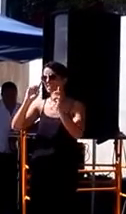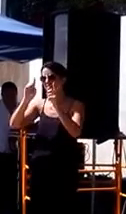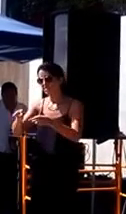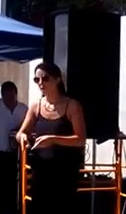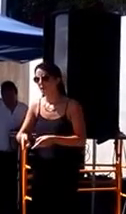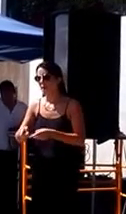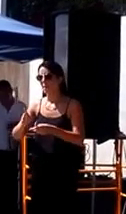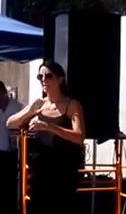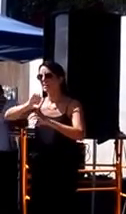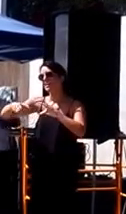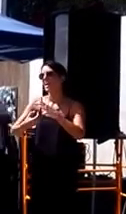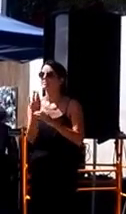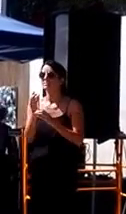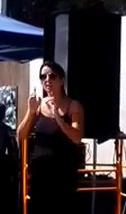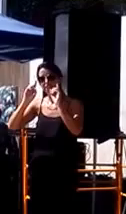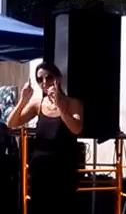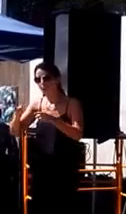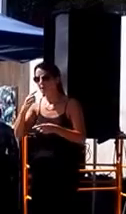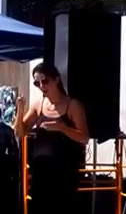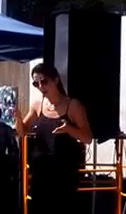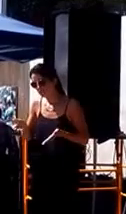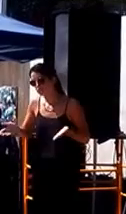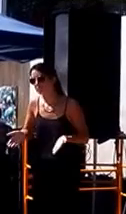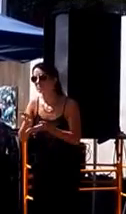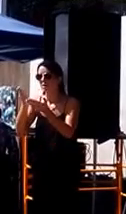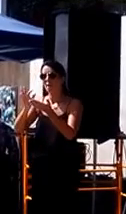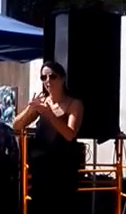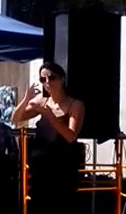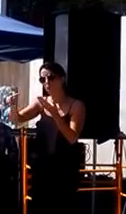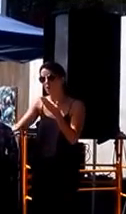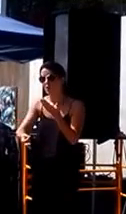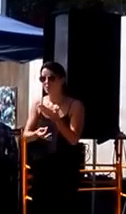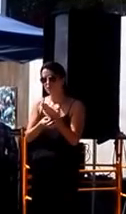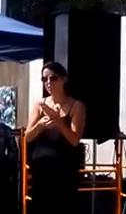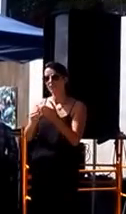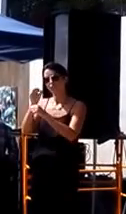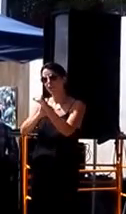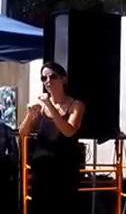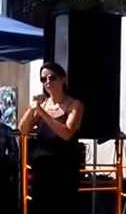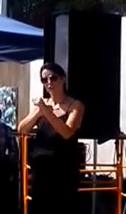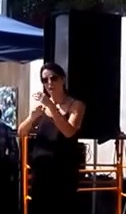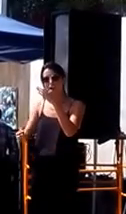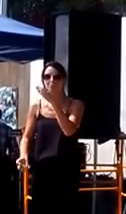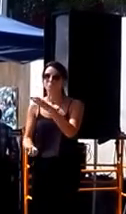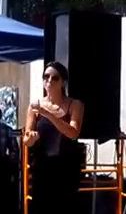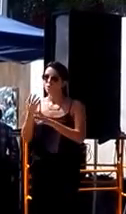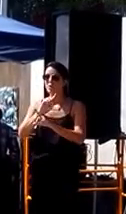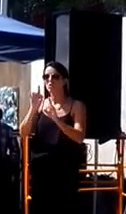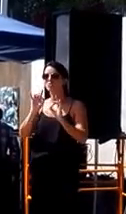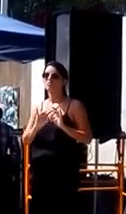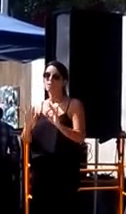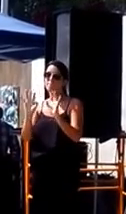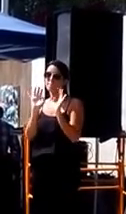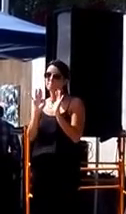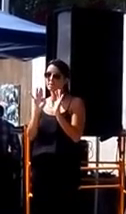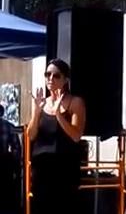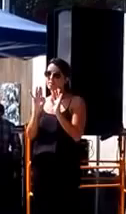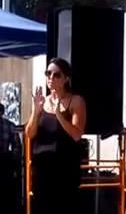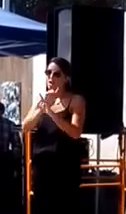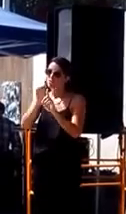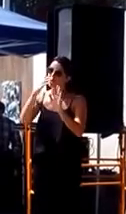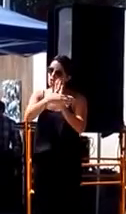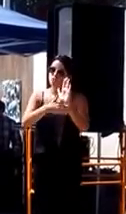Creática, que también lleva adelante esta propuesta que es de alta innovación para el Uruguay y que somos referencia no solamente para el resto